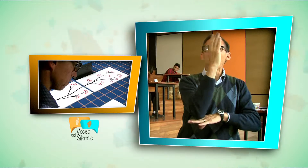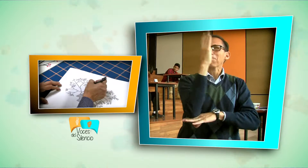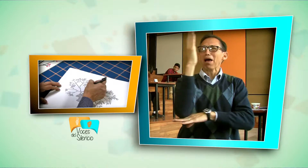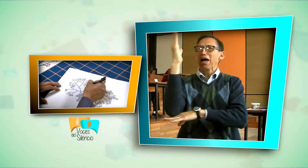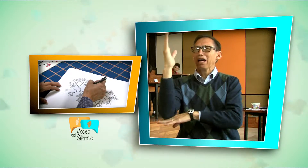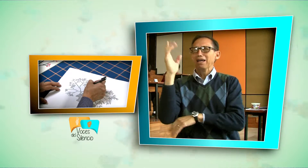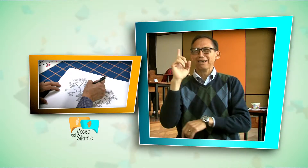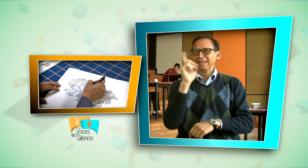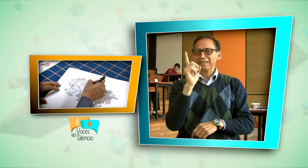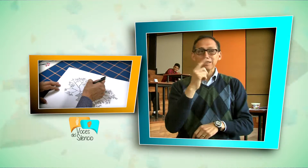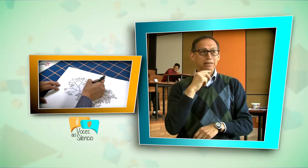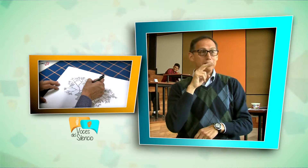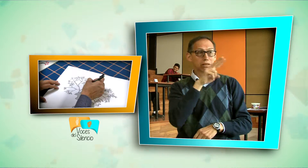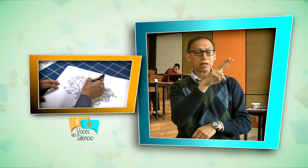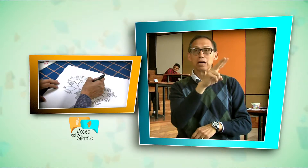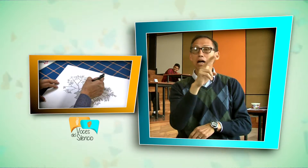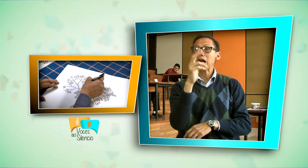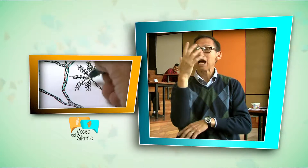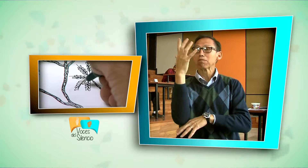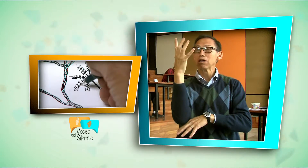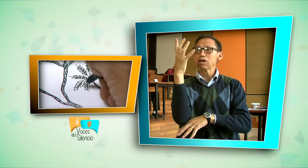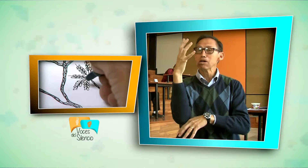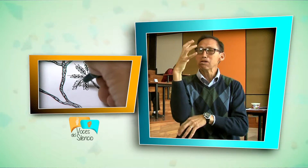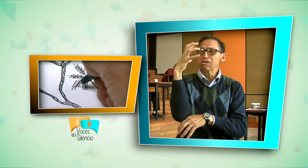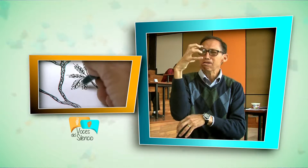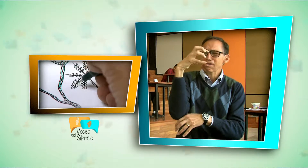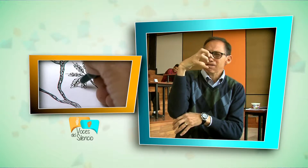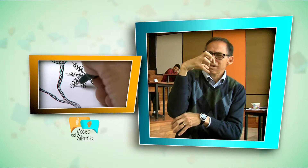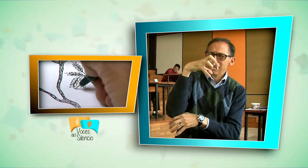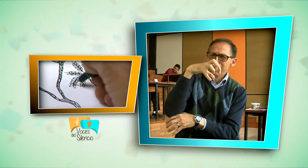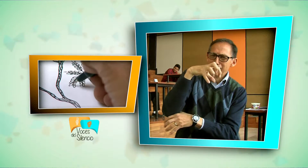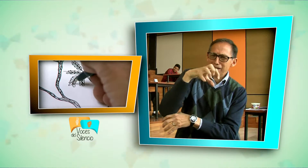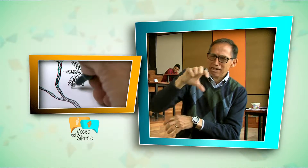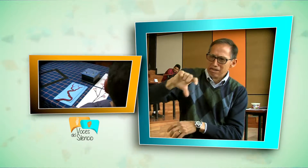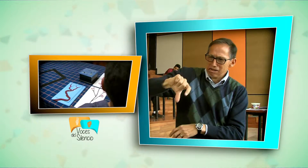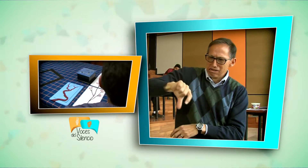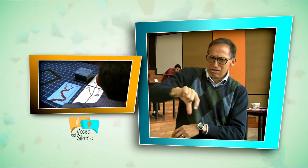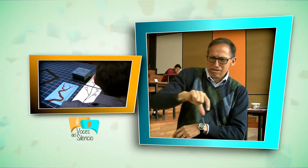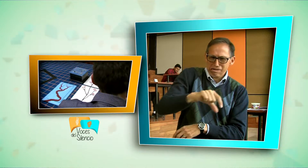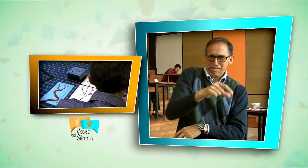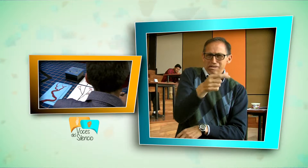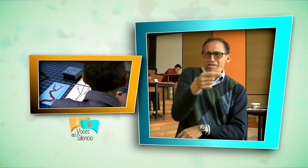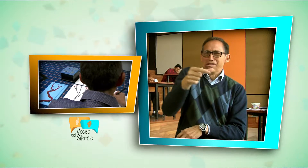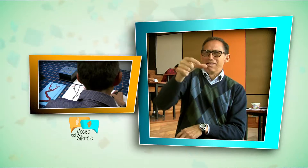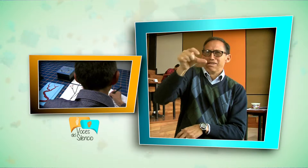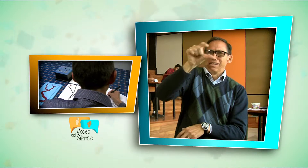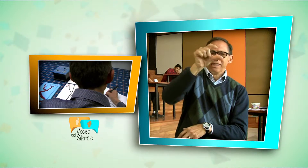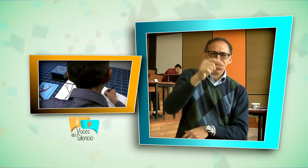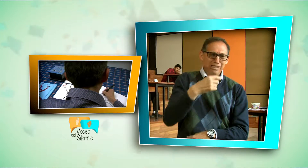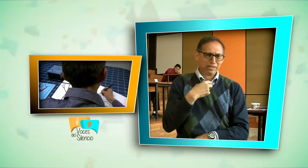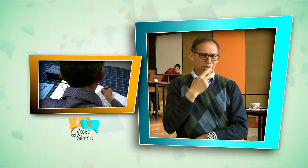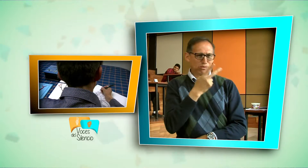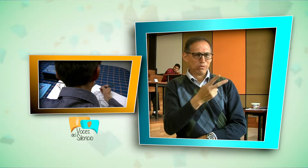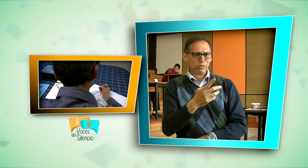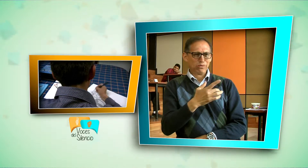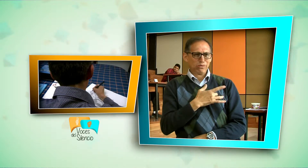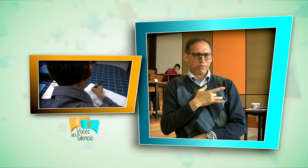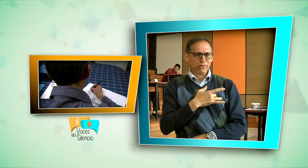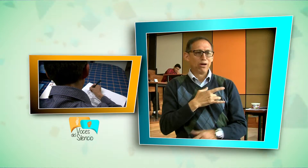detalles. Yo prefiero dibujar los árboles que ya están secos, retorcidos, cerca de morir.